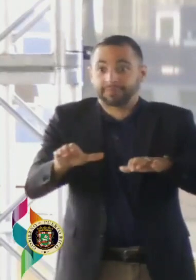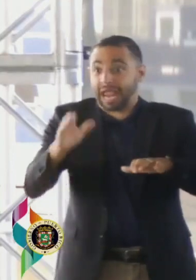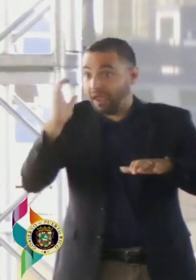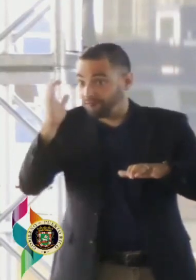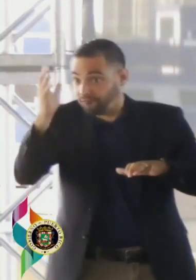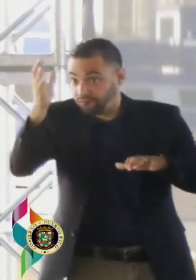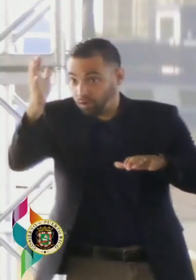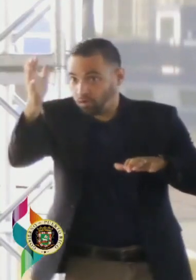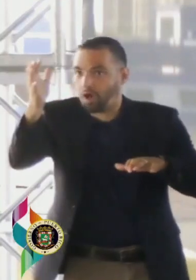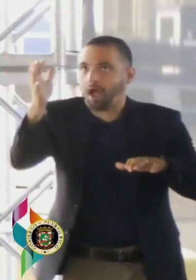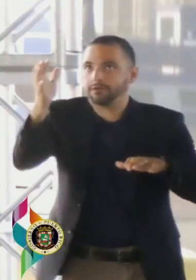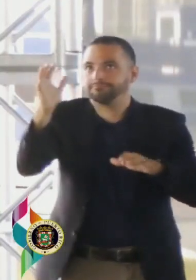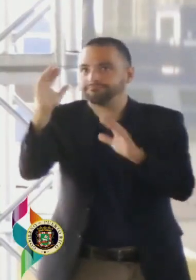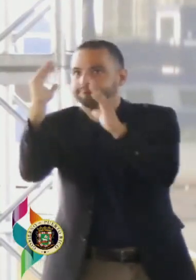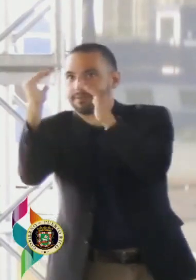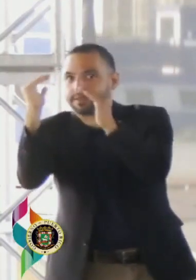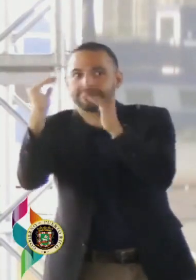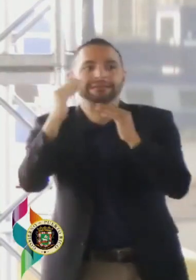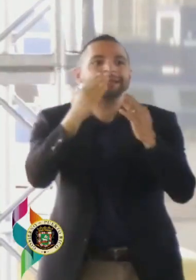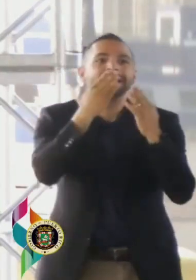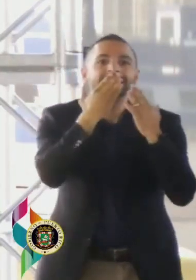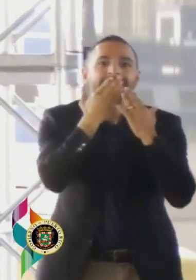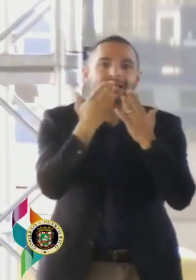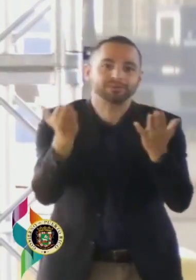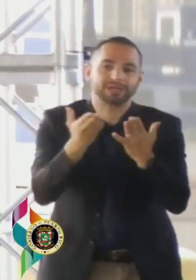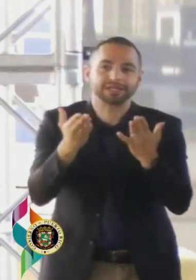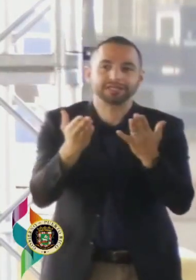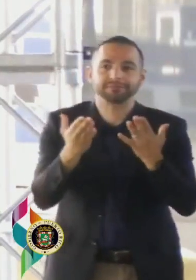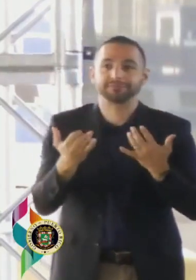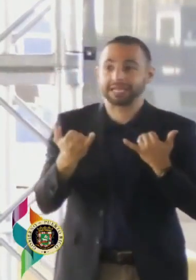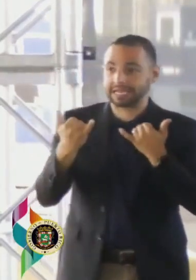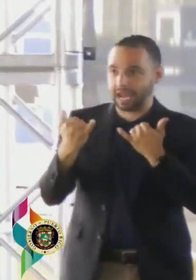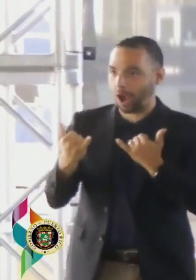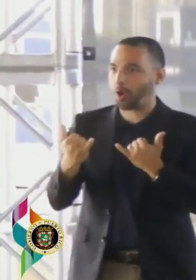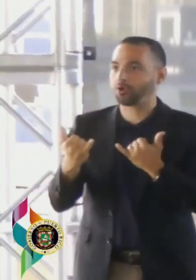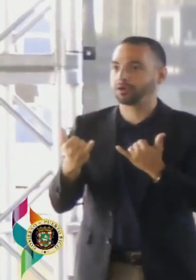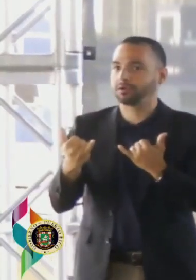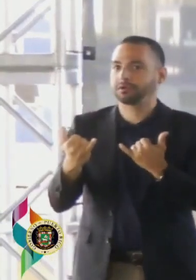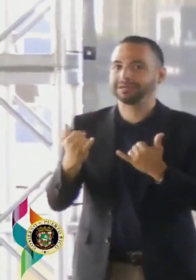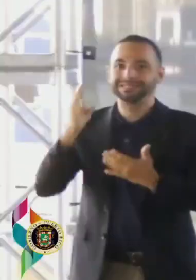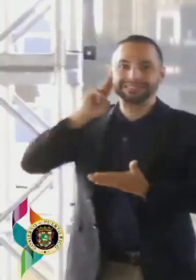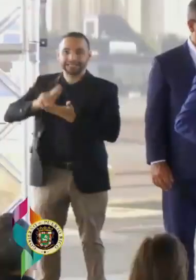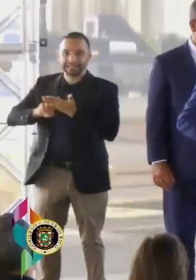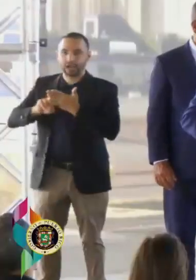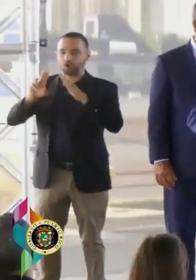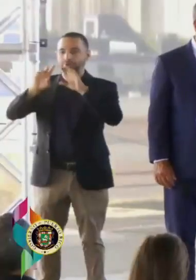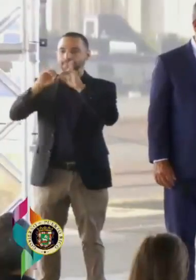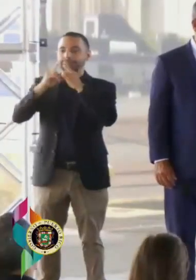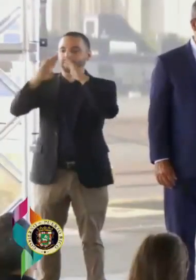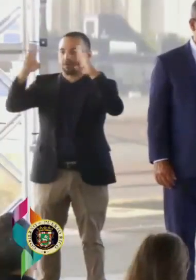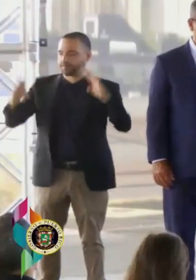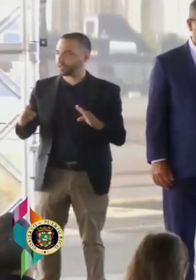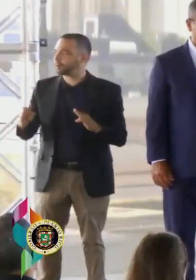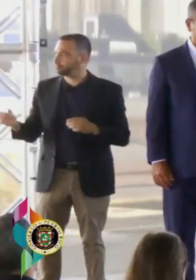Le agradezco mucho que estén aquí y los dejo ahora con el secretario de